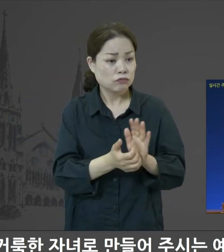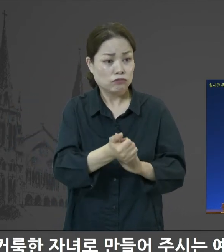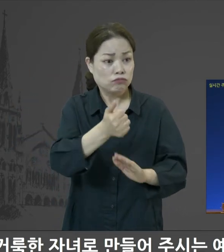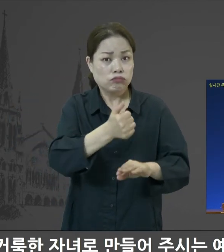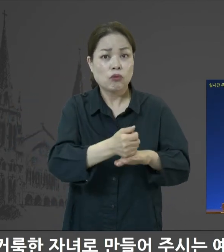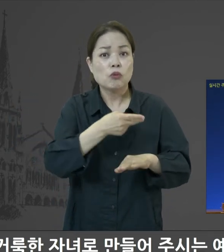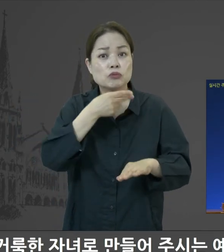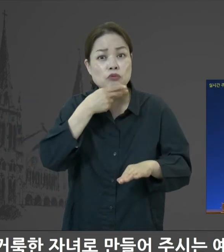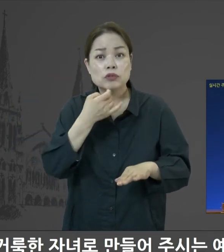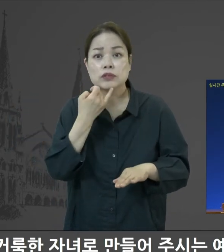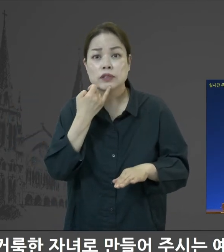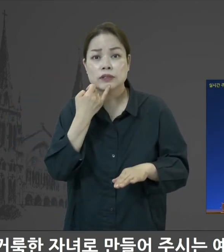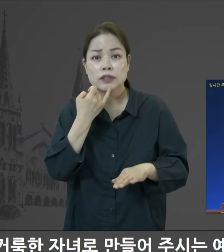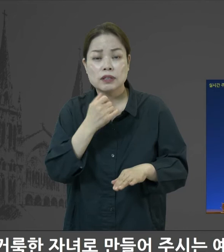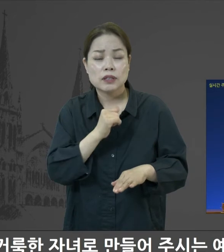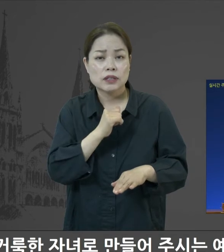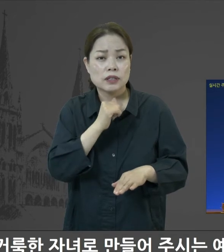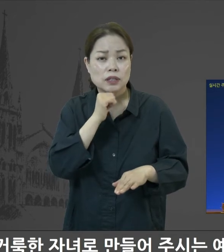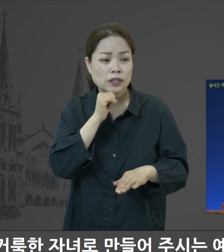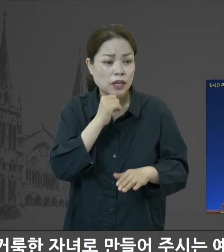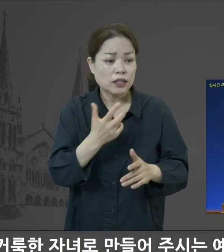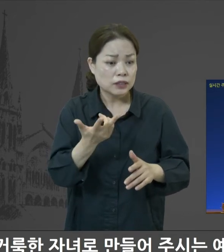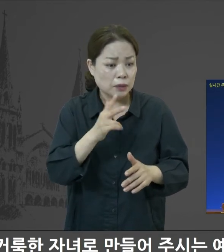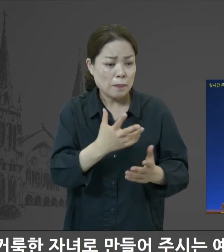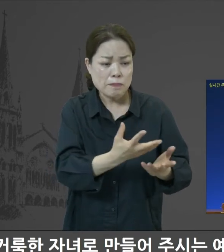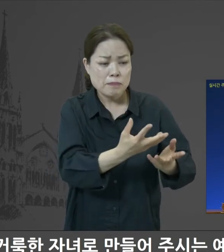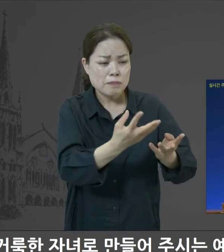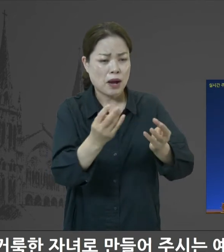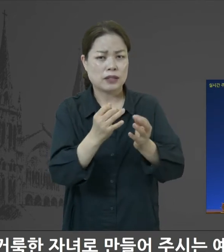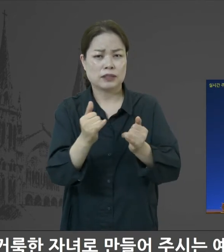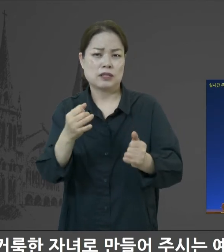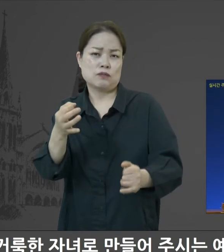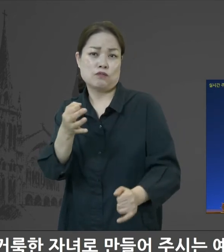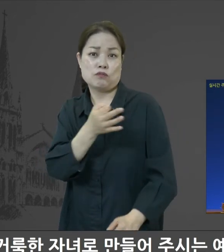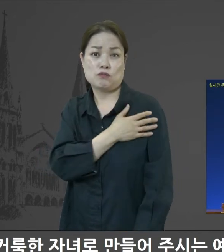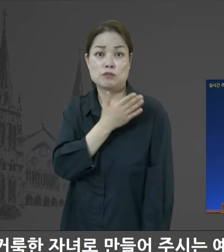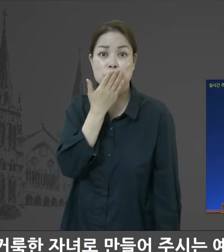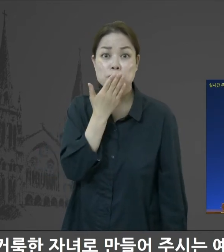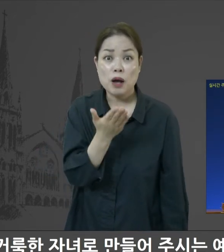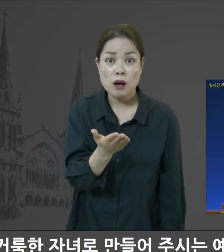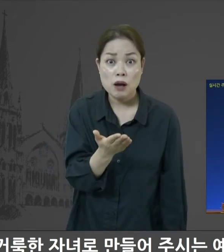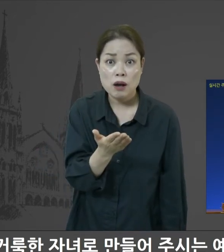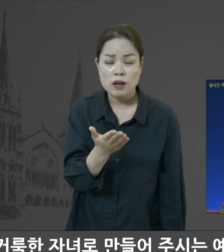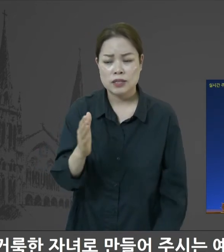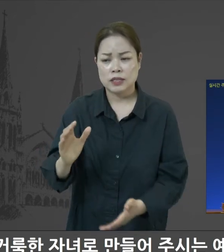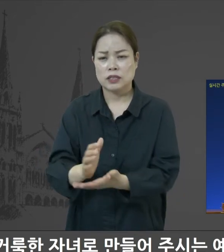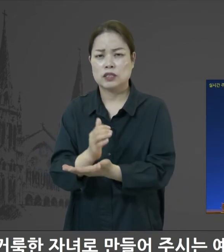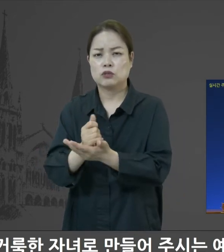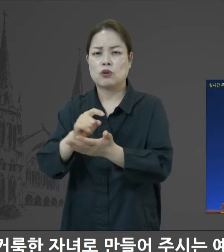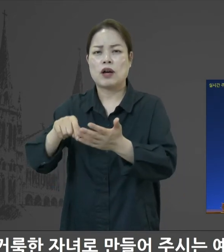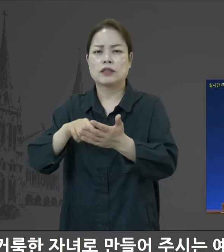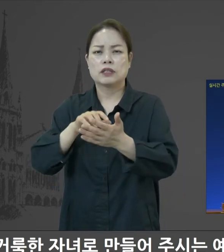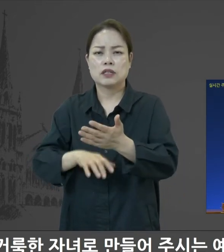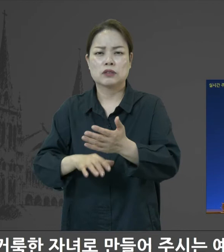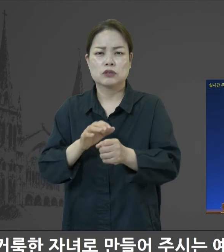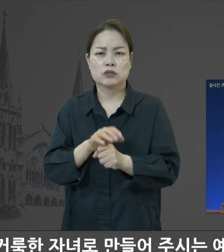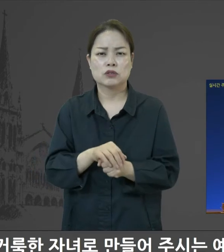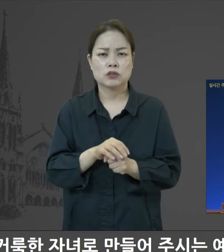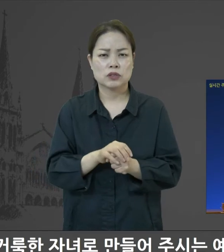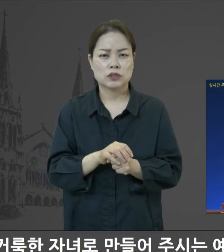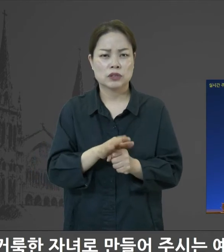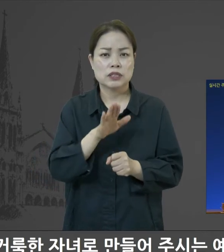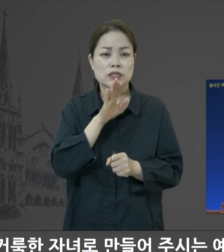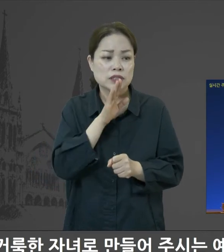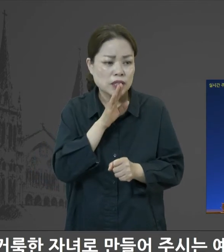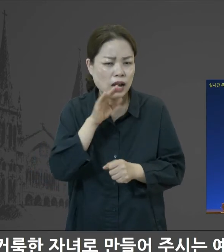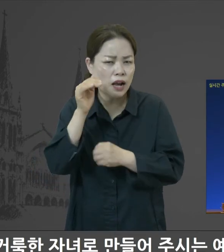못해도 됩니다. 가난하지만 많은 사람들을 부유하게 할 수 있습니다. 그리스도 안에 있는 자들은 무명해도